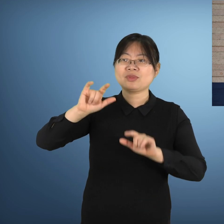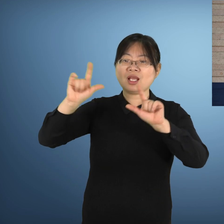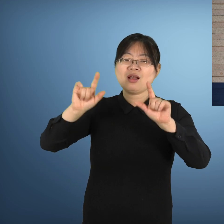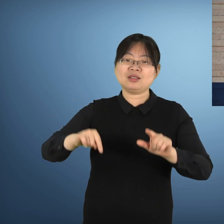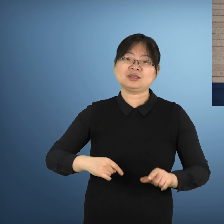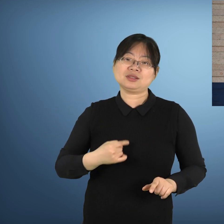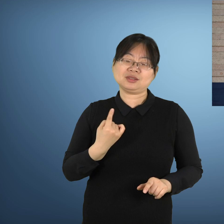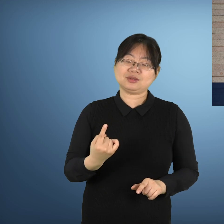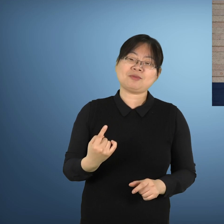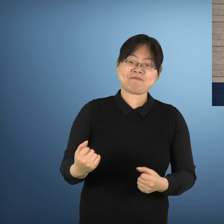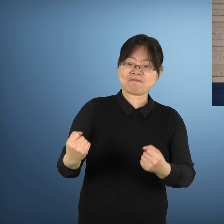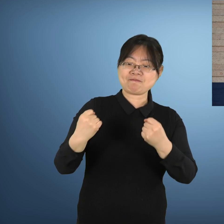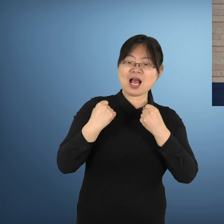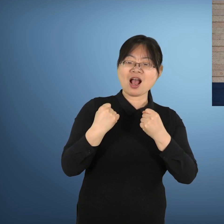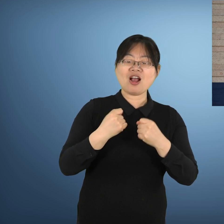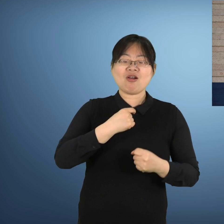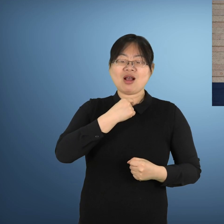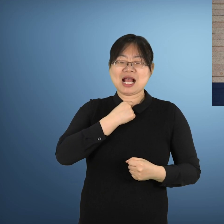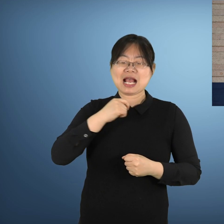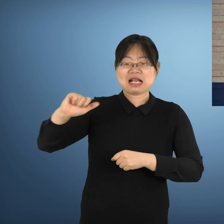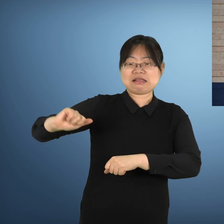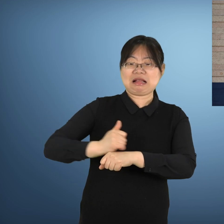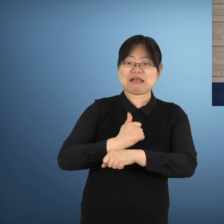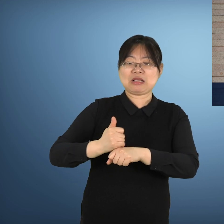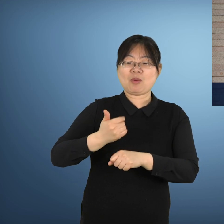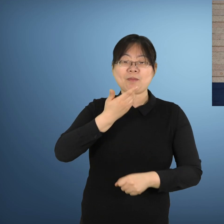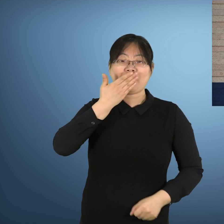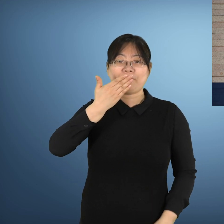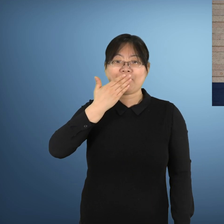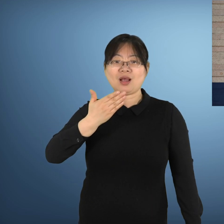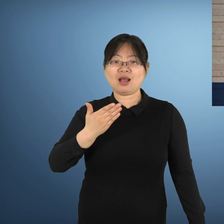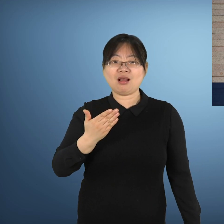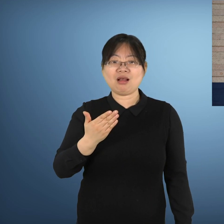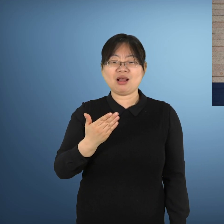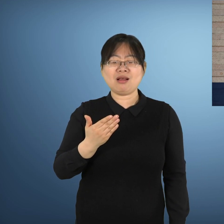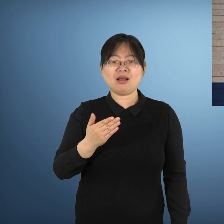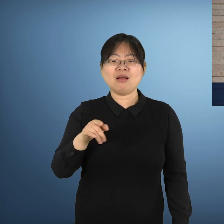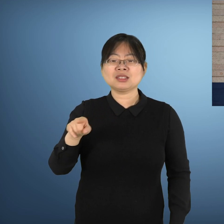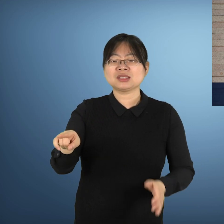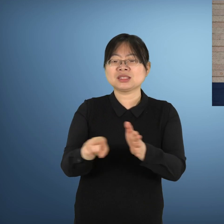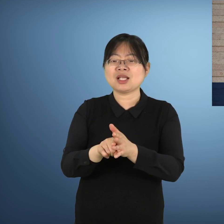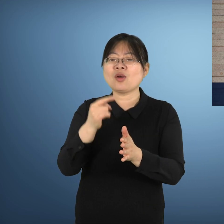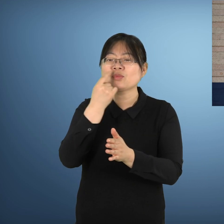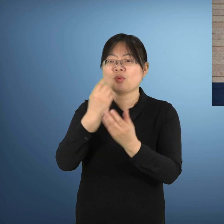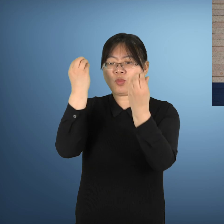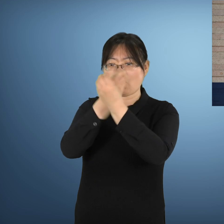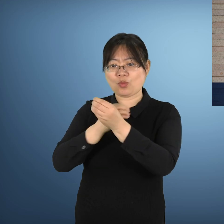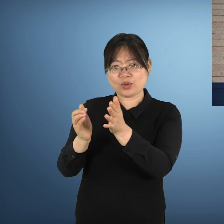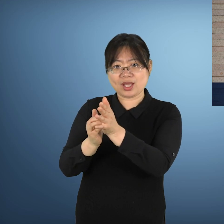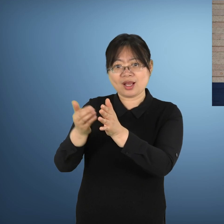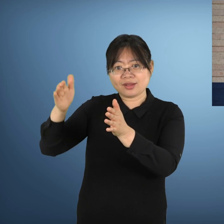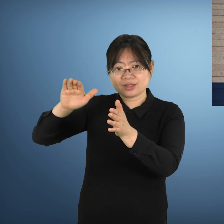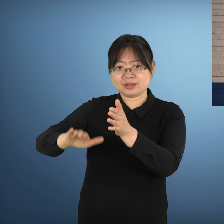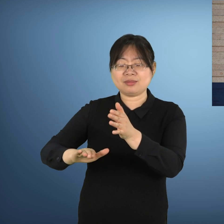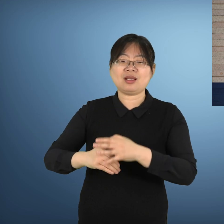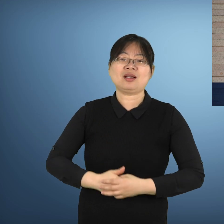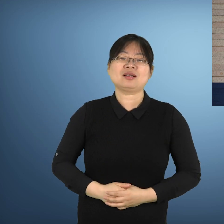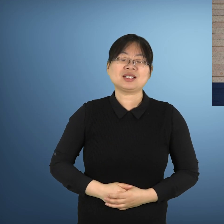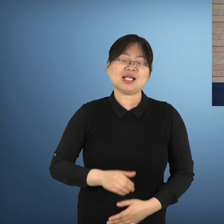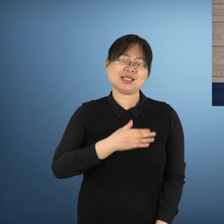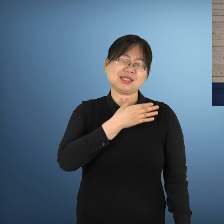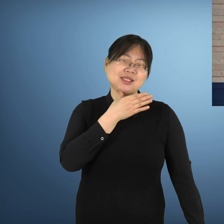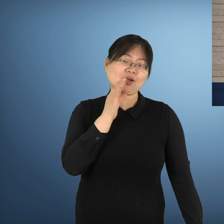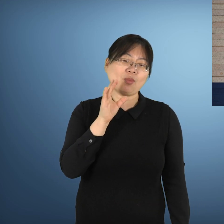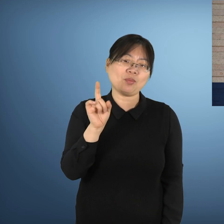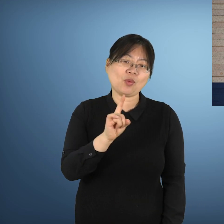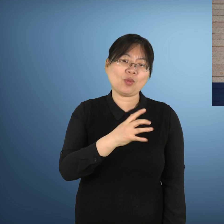스스로 띠뛰고 원하는 곳으로 다녔어요. 그게 신앙인 줄 알았어요. 그런데